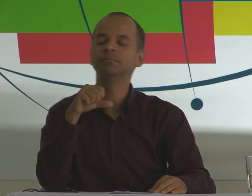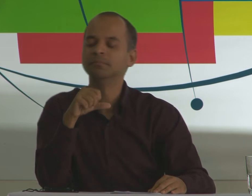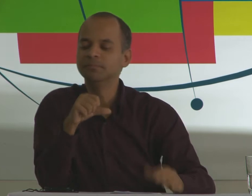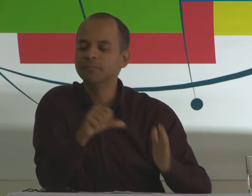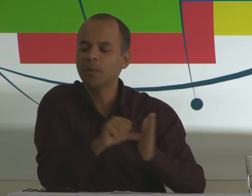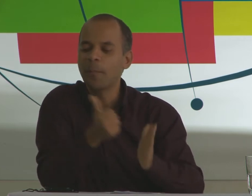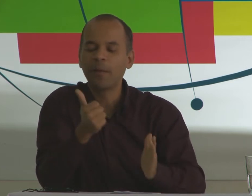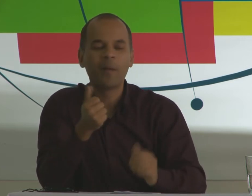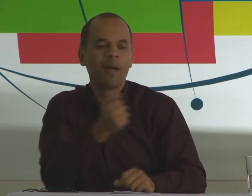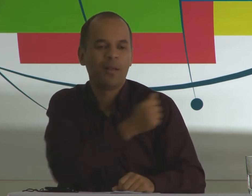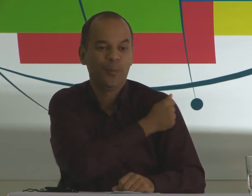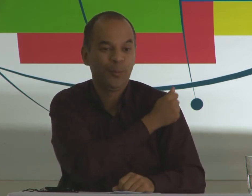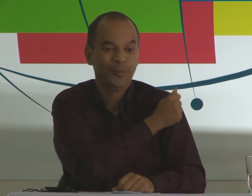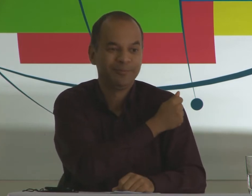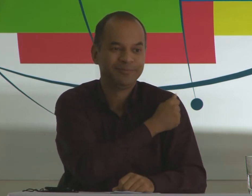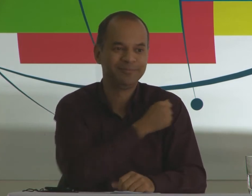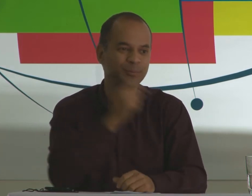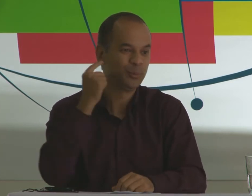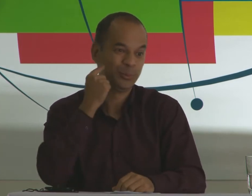como professor,